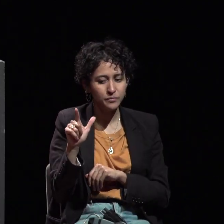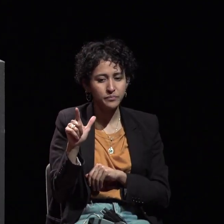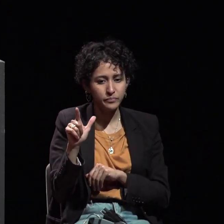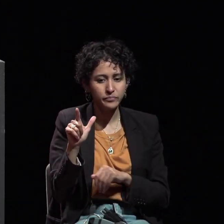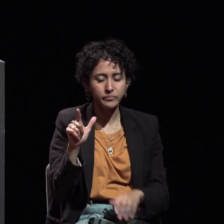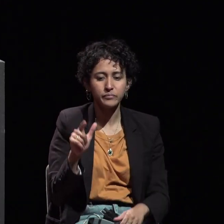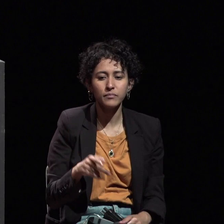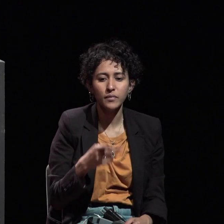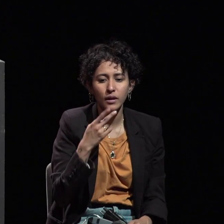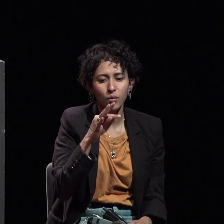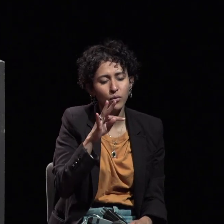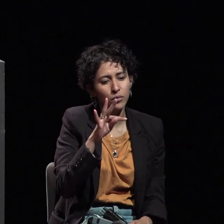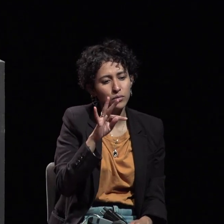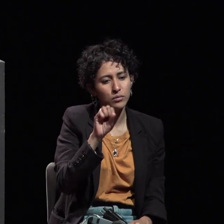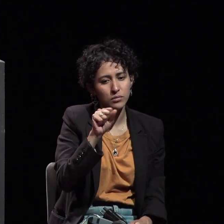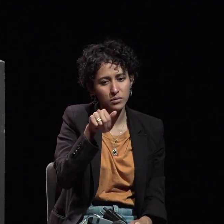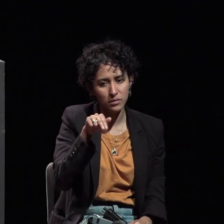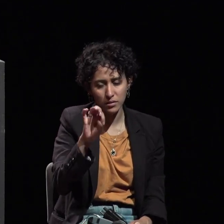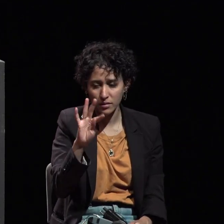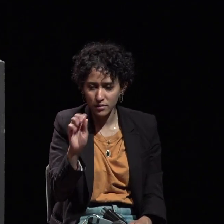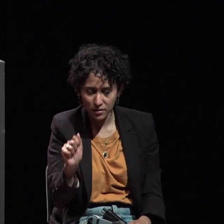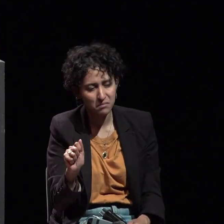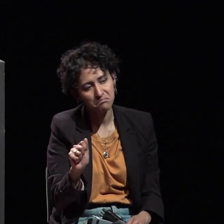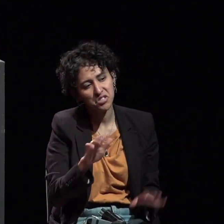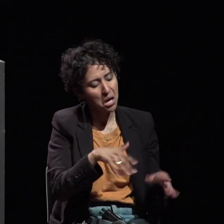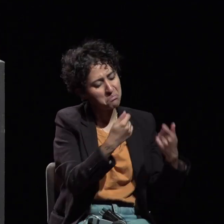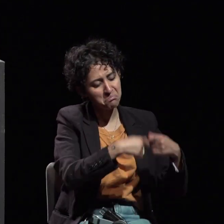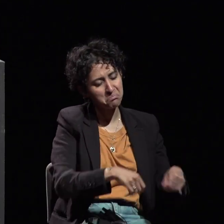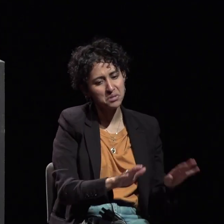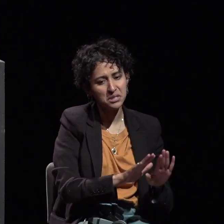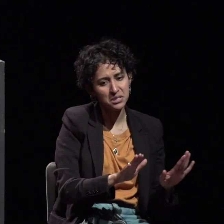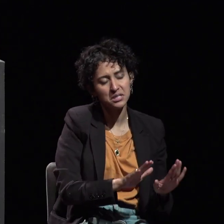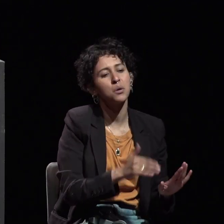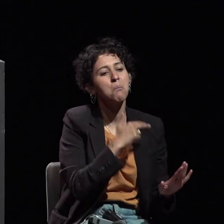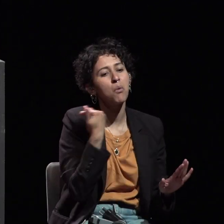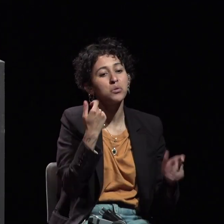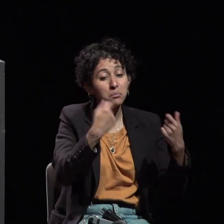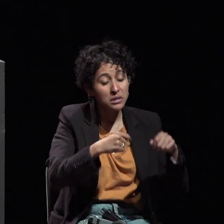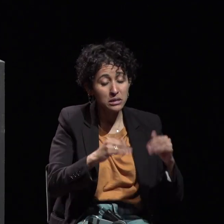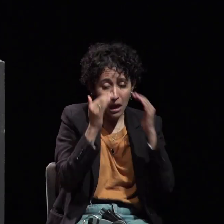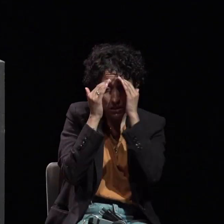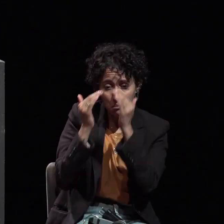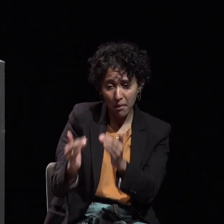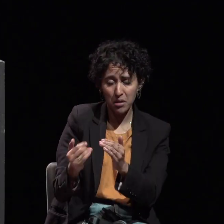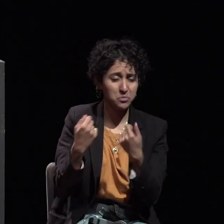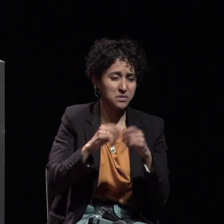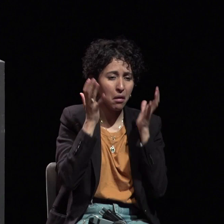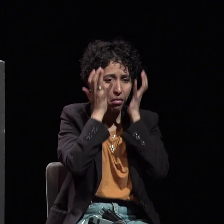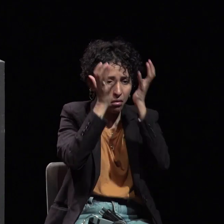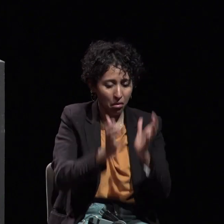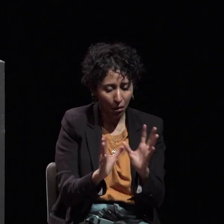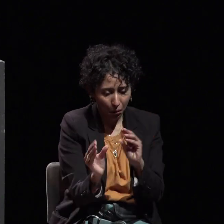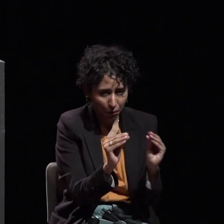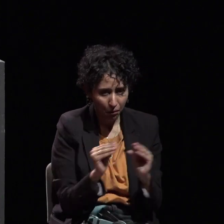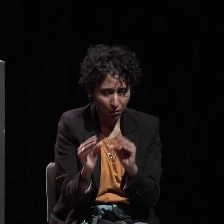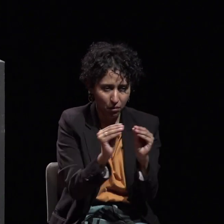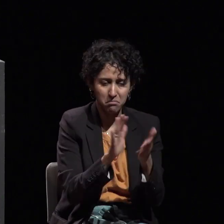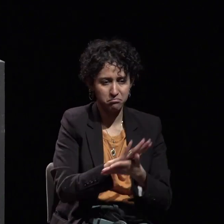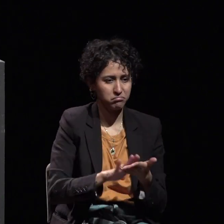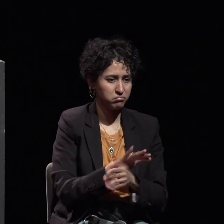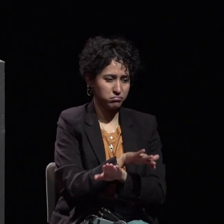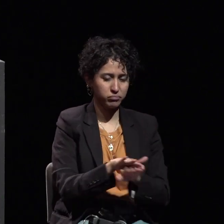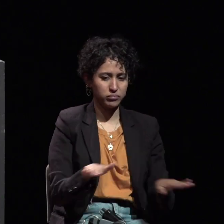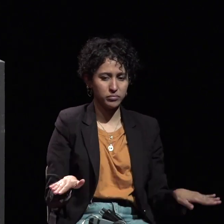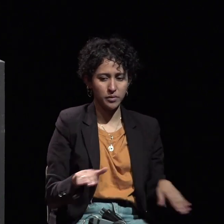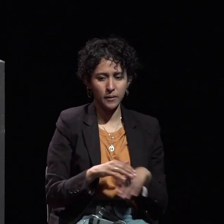por se vincular a um passado cujos mortos, entretanto, merecem respeito. De posse dos líderes da federação,